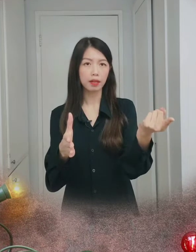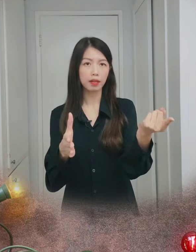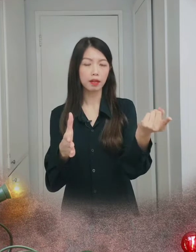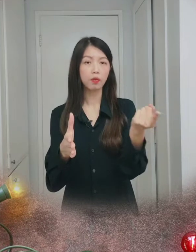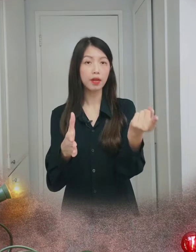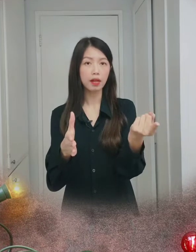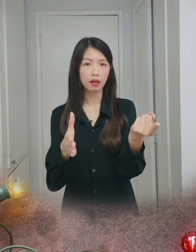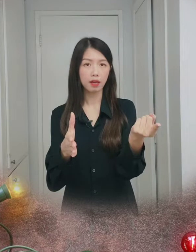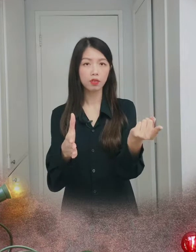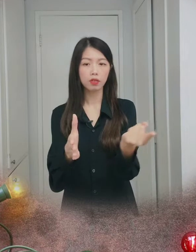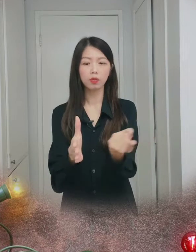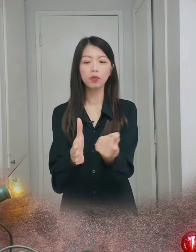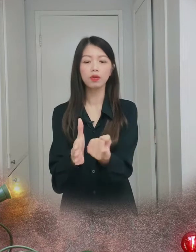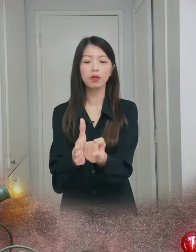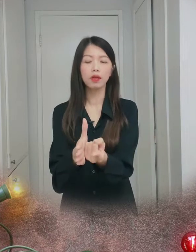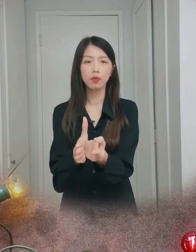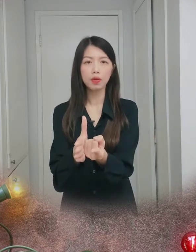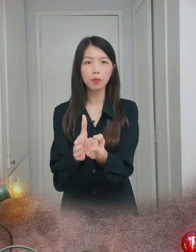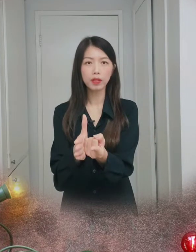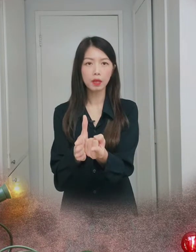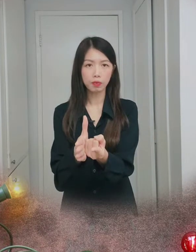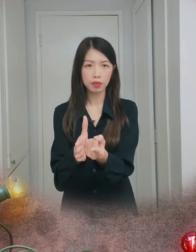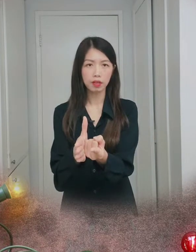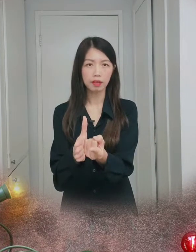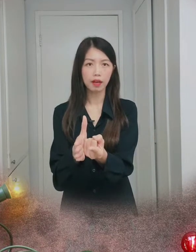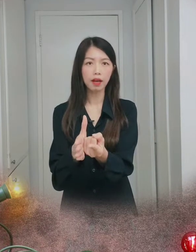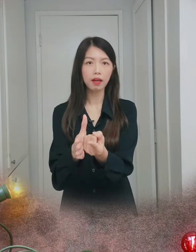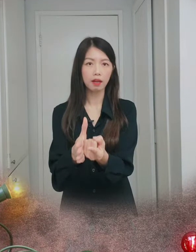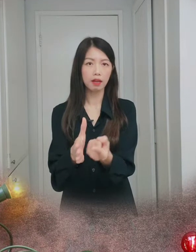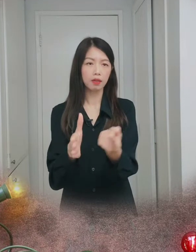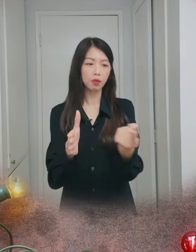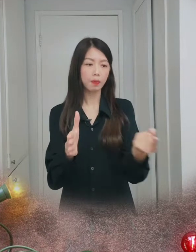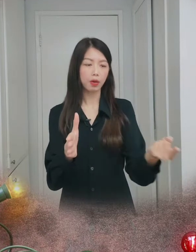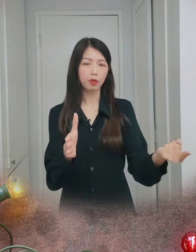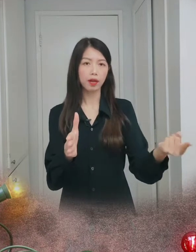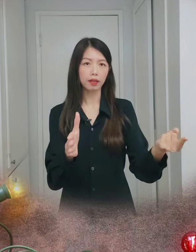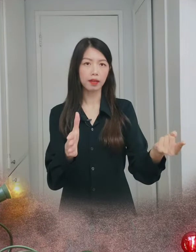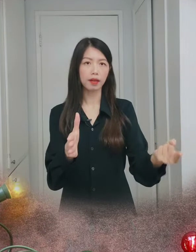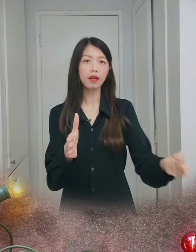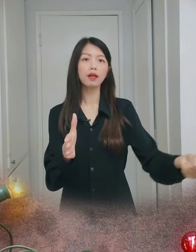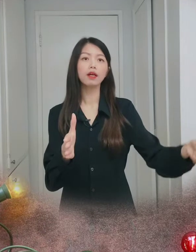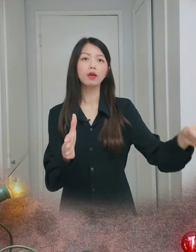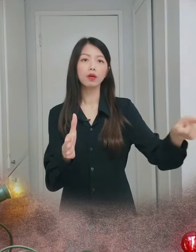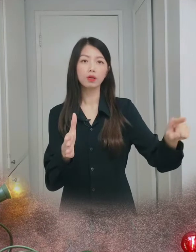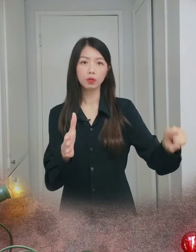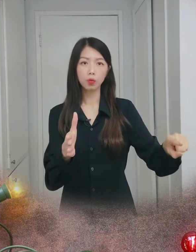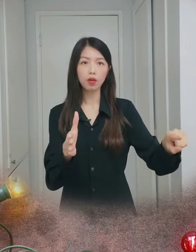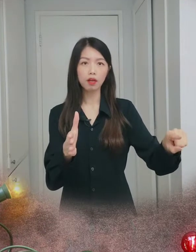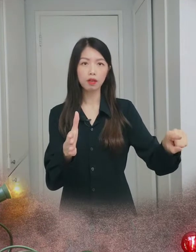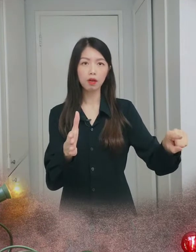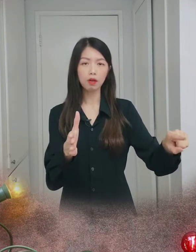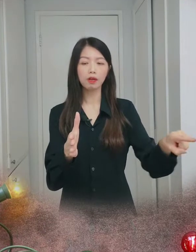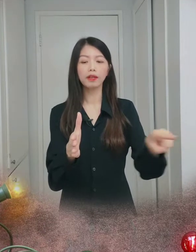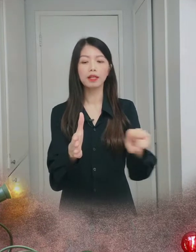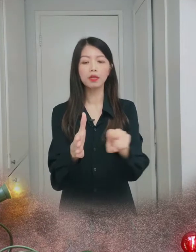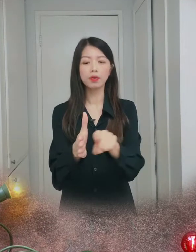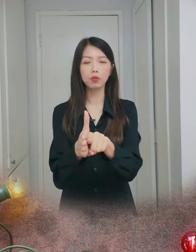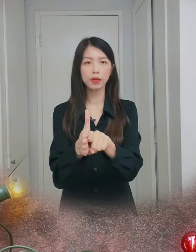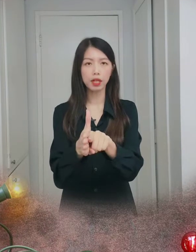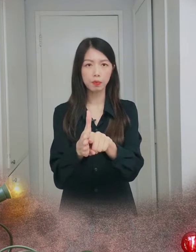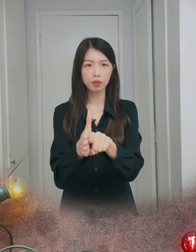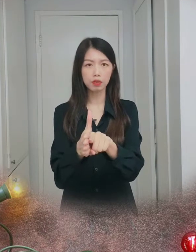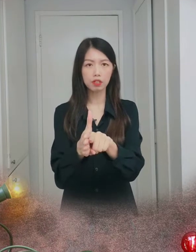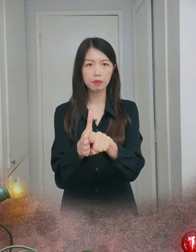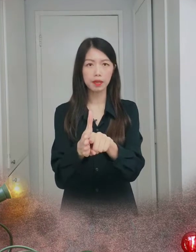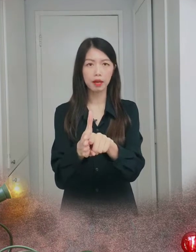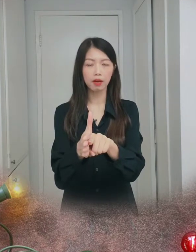손바닥이 위를 향하게 해주시고, 왼손바닥에 붙이셨다가 손을 밖으로 나갔다가 돌려서 다시